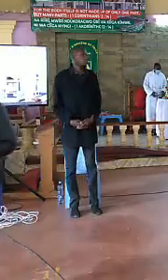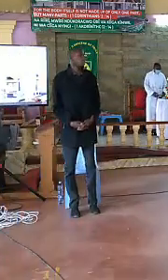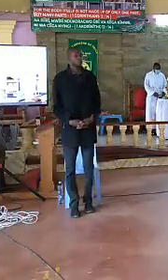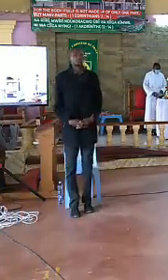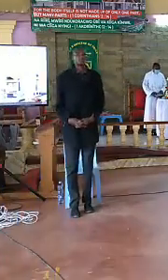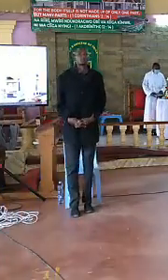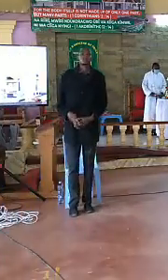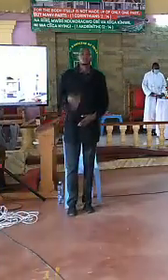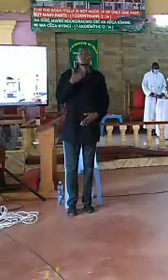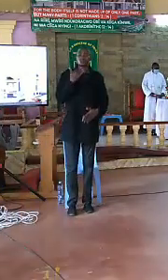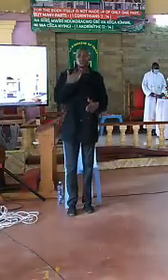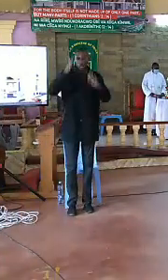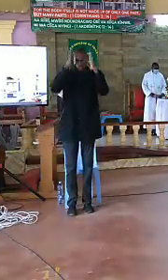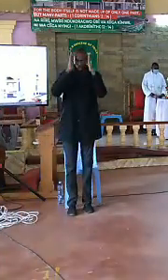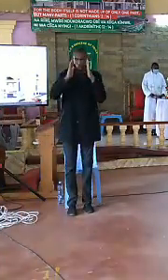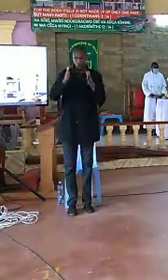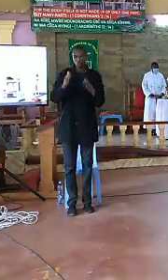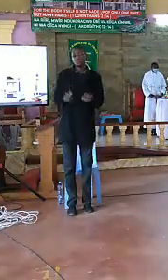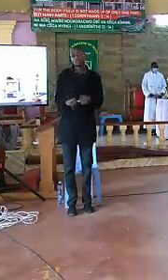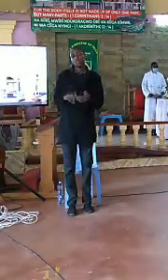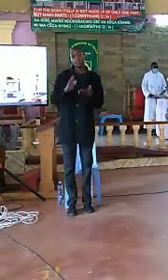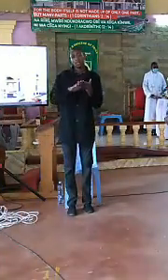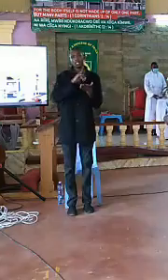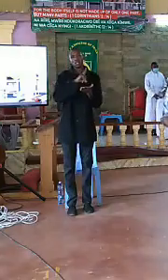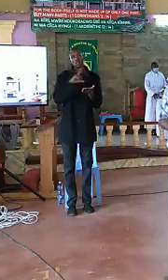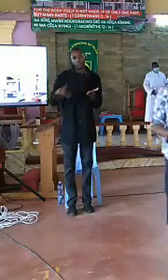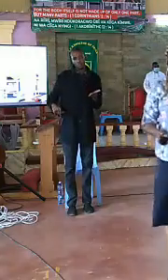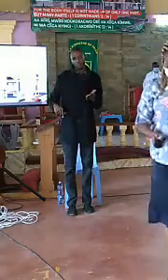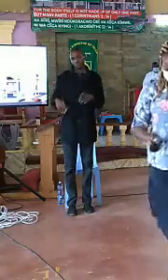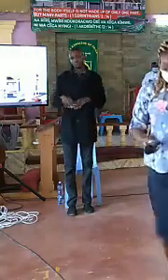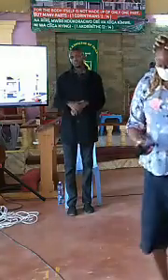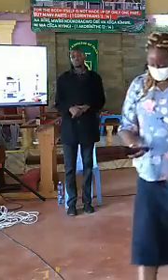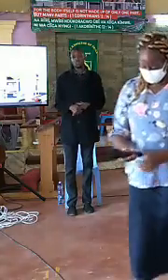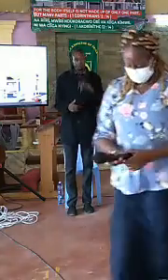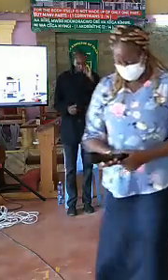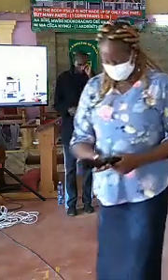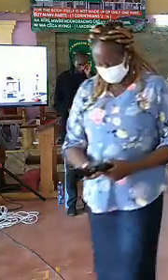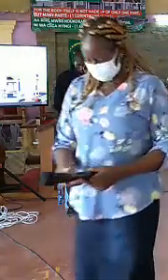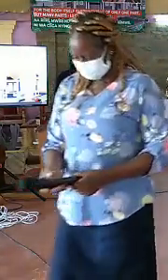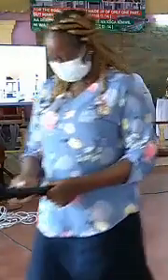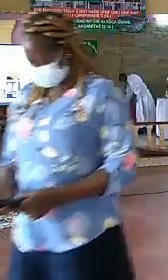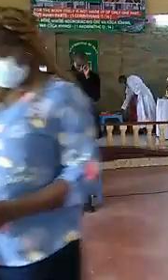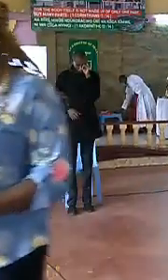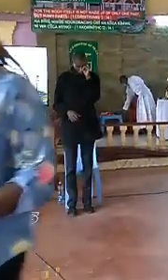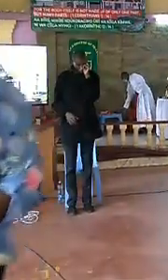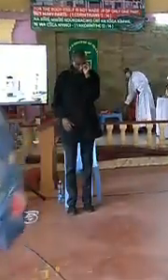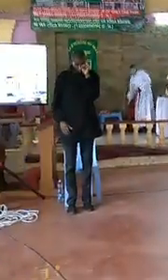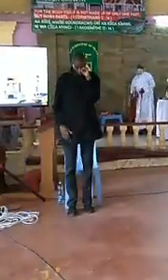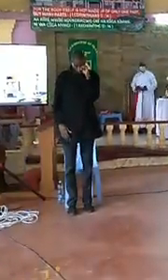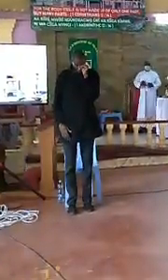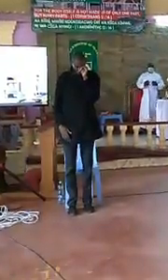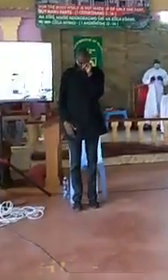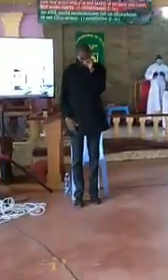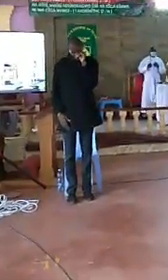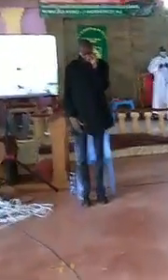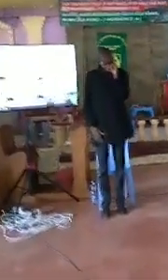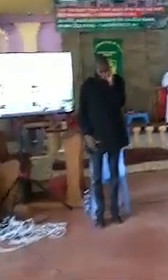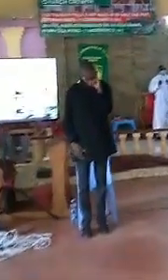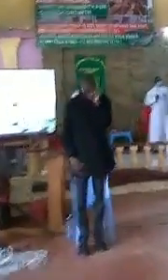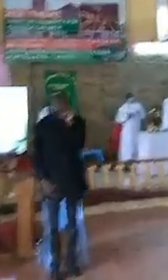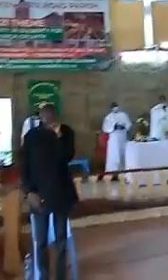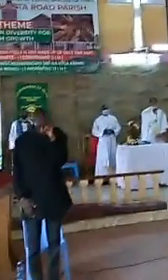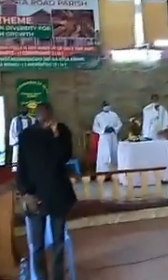tukwenda kumugeithia na ngeithia wendo wa mwathani rucine ruru rwega uthenyo yo wa mwathani leo